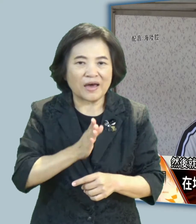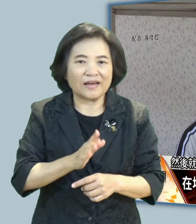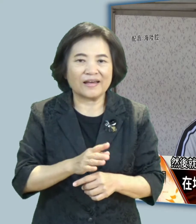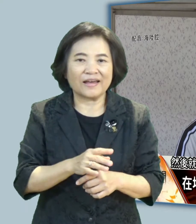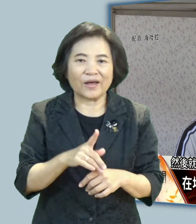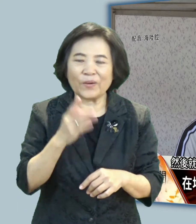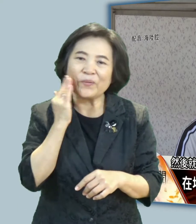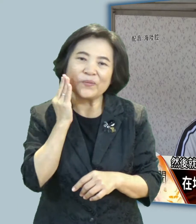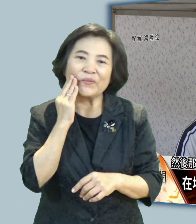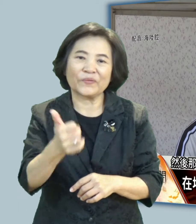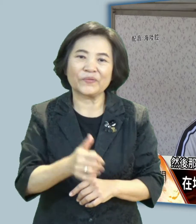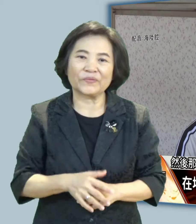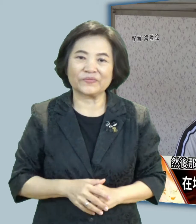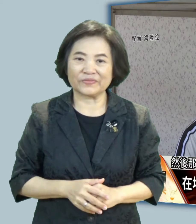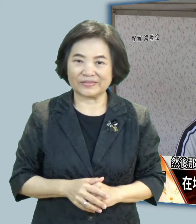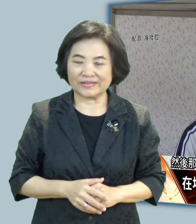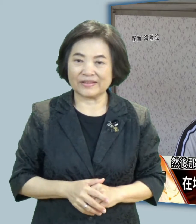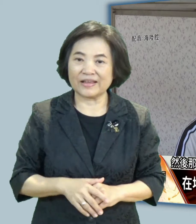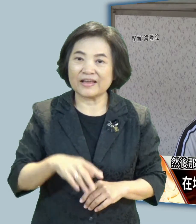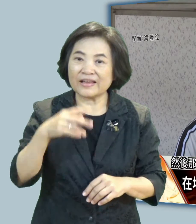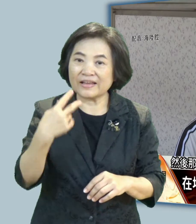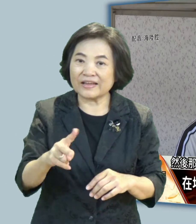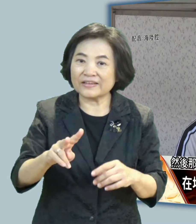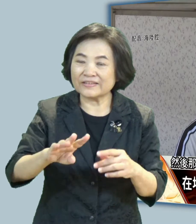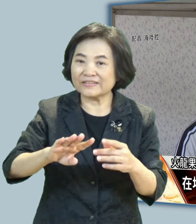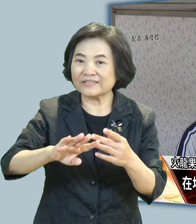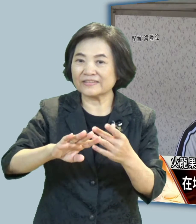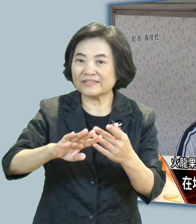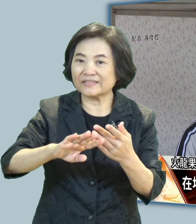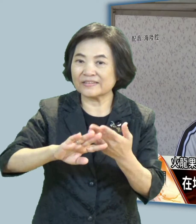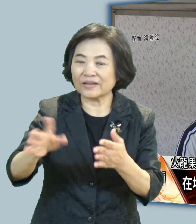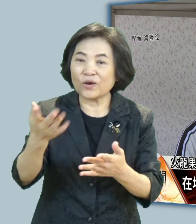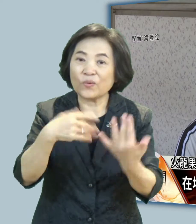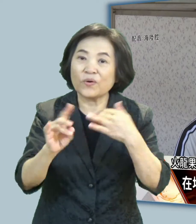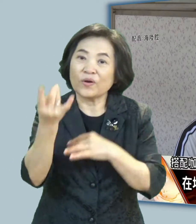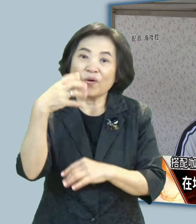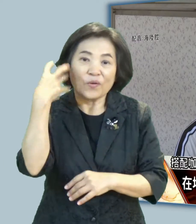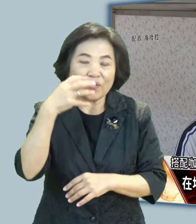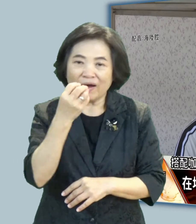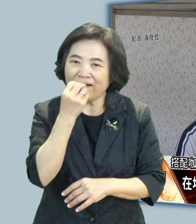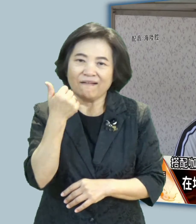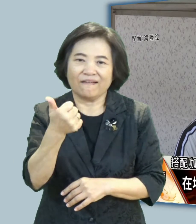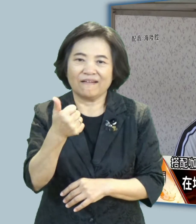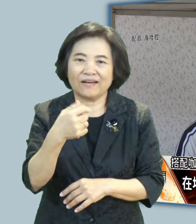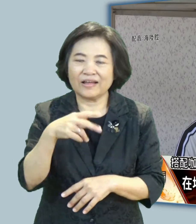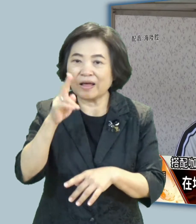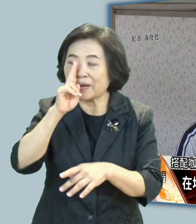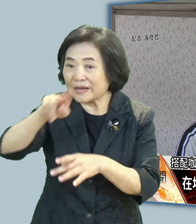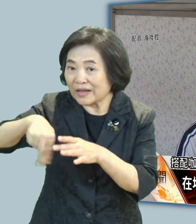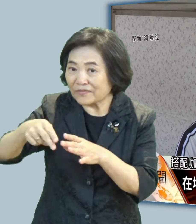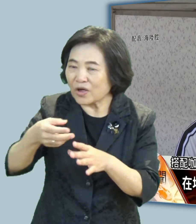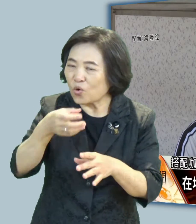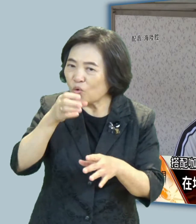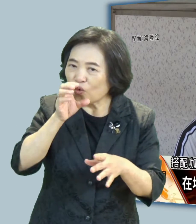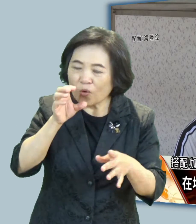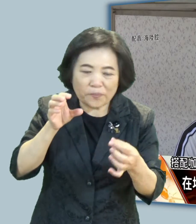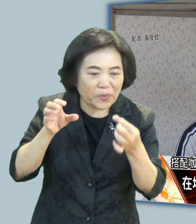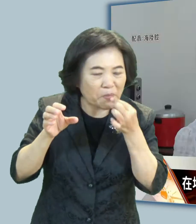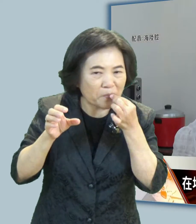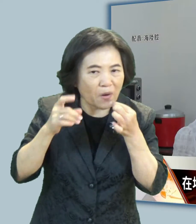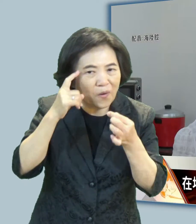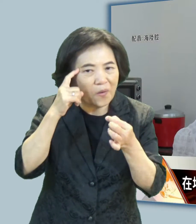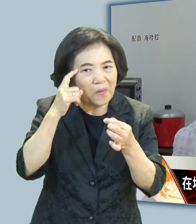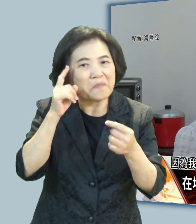好吃，然后那个什么火龙果也很好吃，搭配咖啡就是味道会更